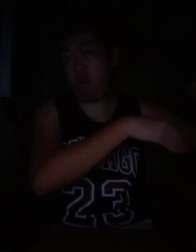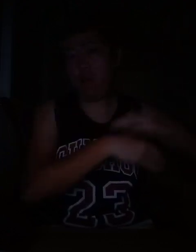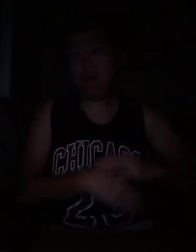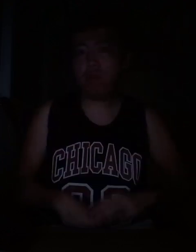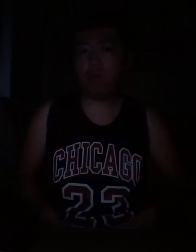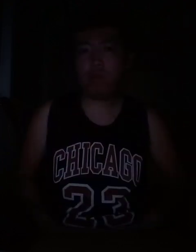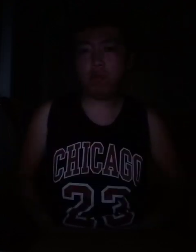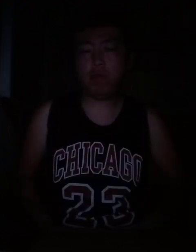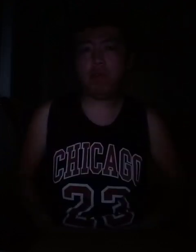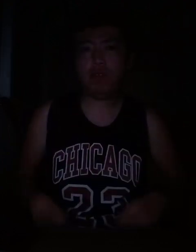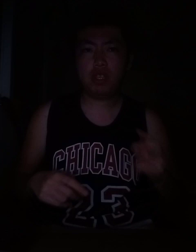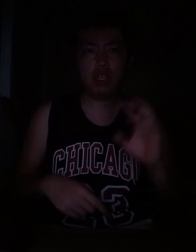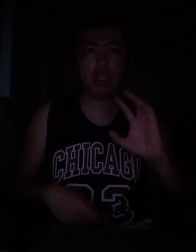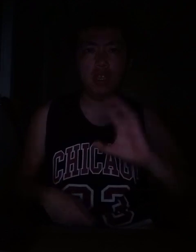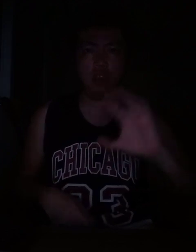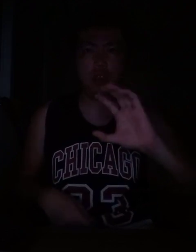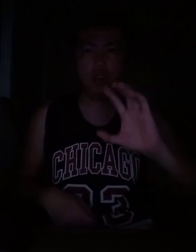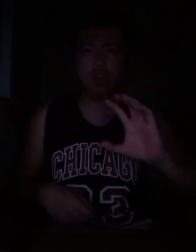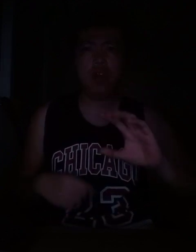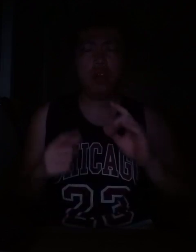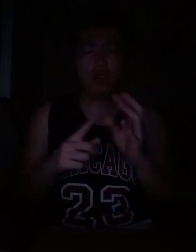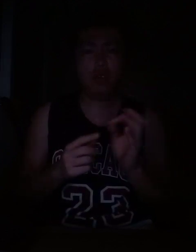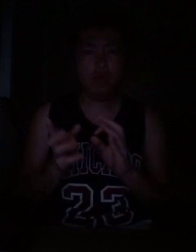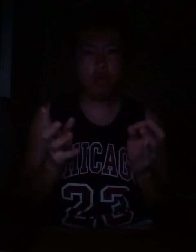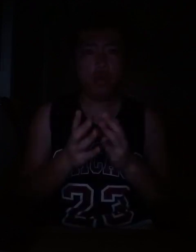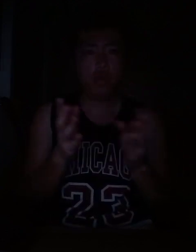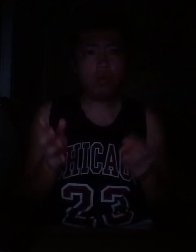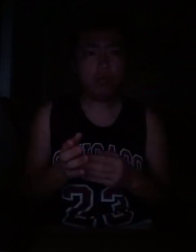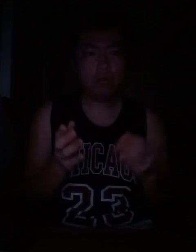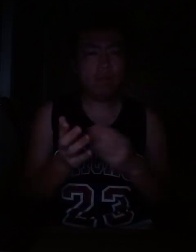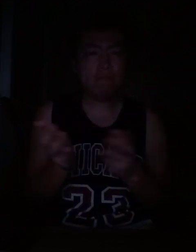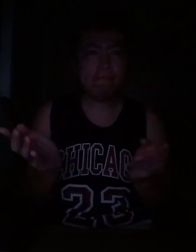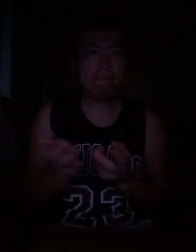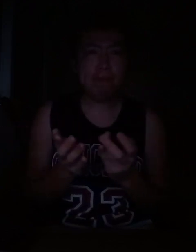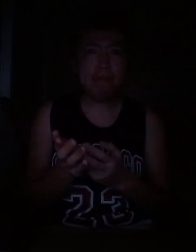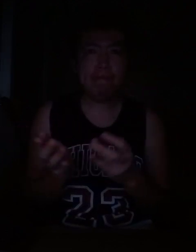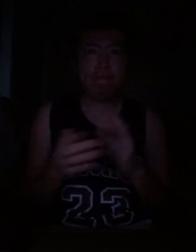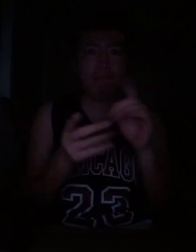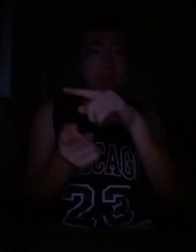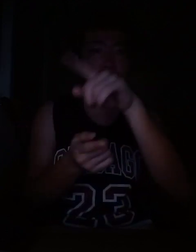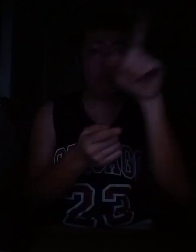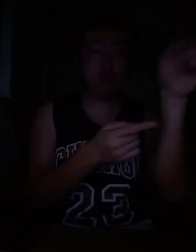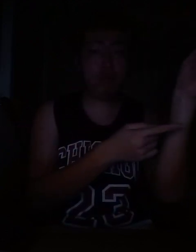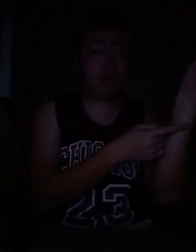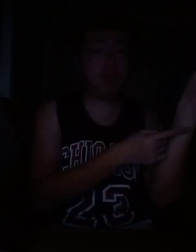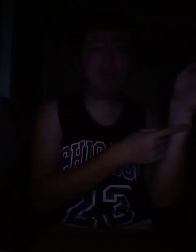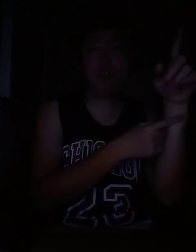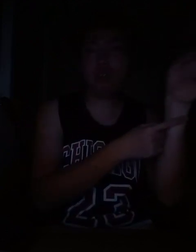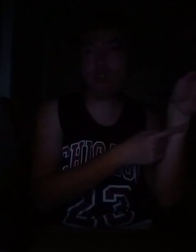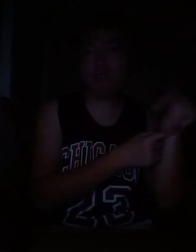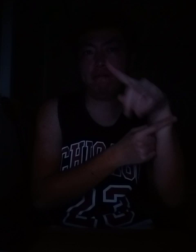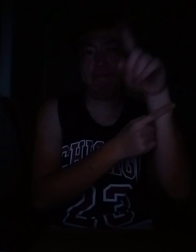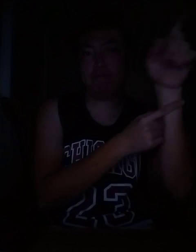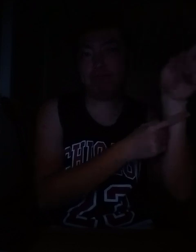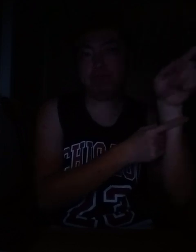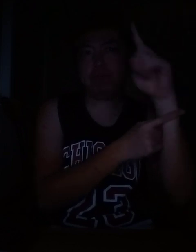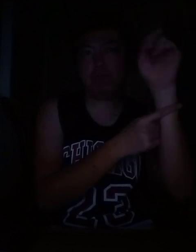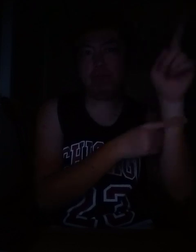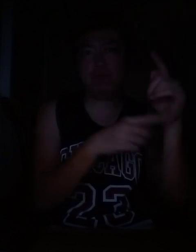상황인데요. 태풍 카눈의 진로가 북태평양 고기압의 영향으로 서쪽으로 방향을 더 틀면서 수도권도 직접적인